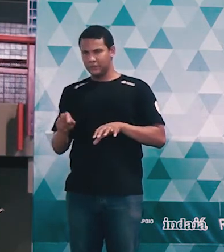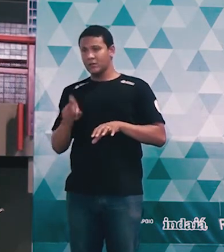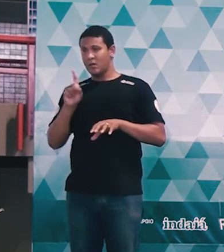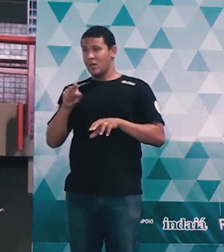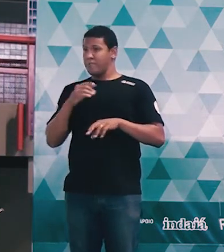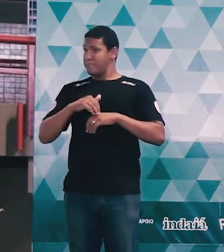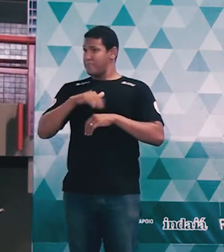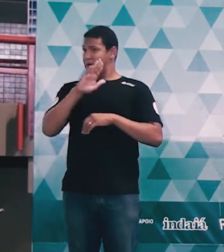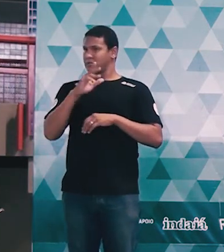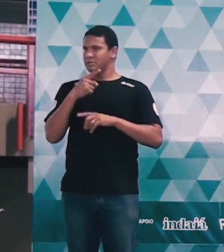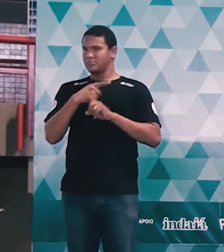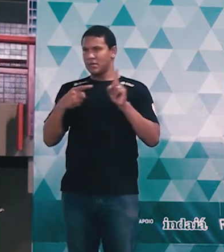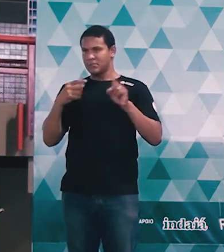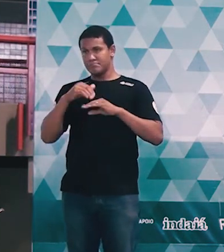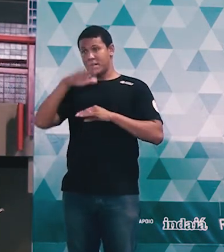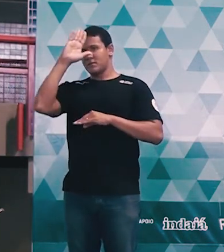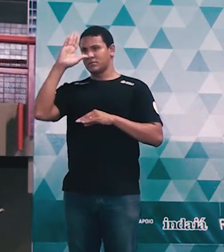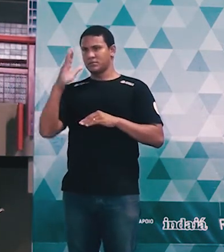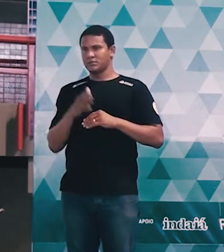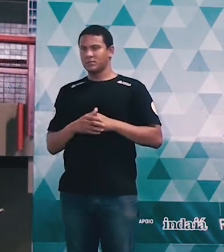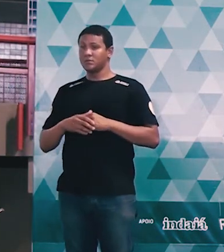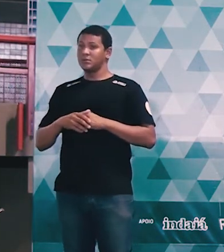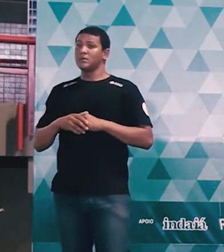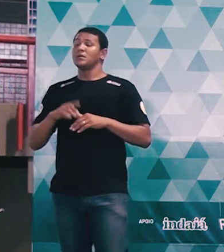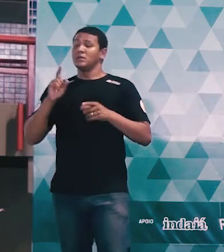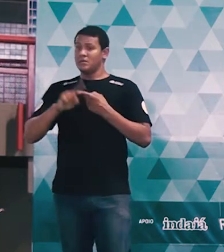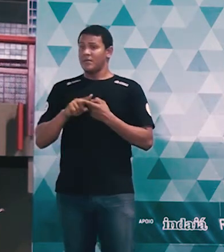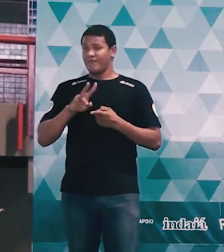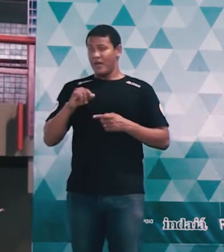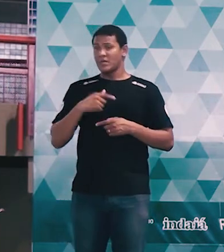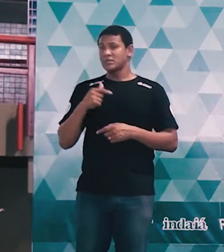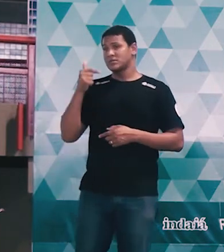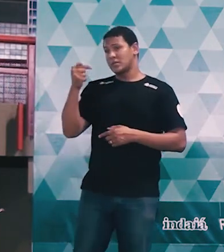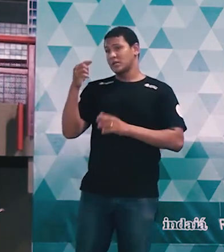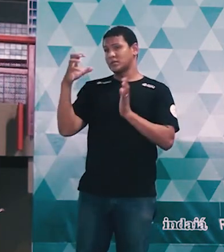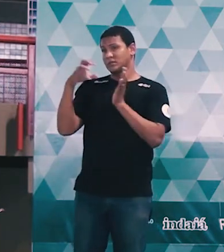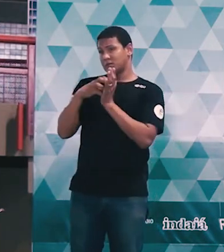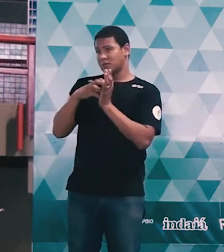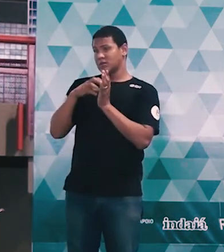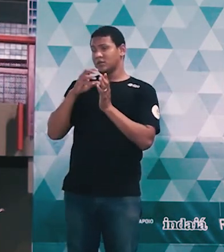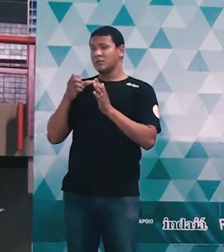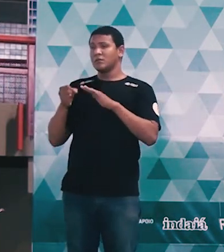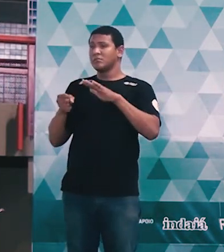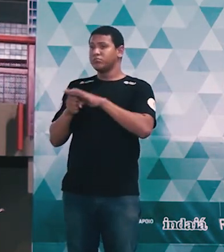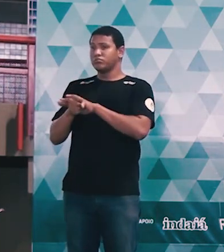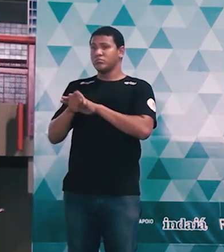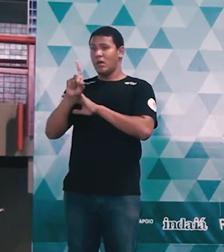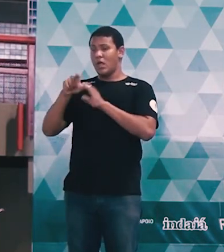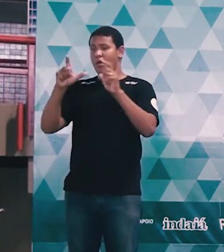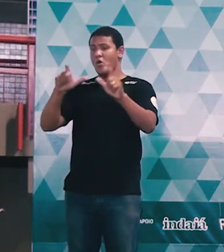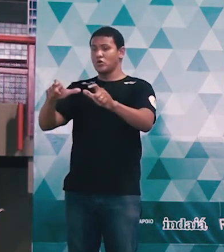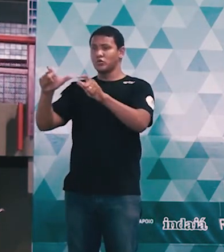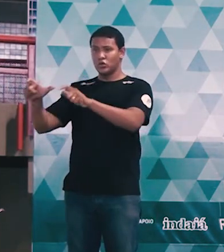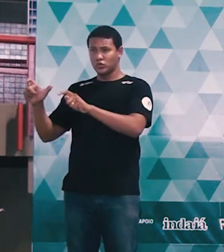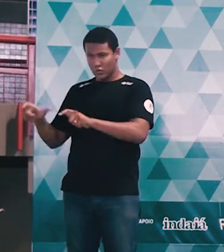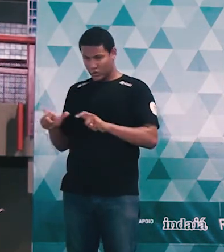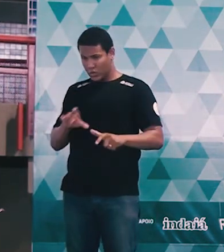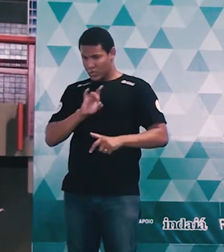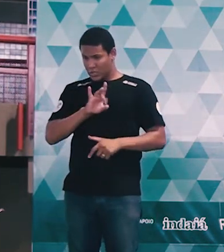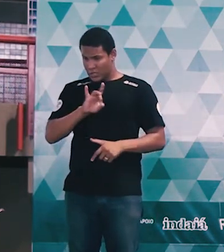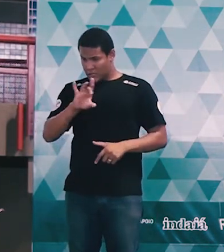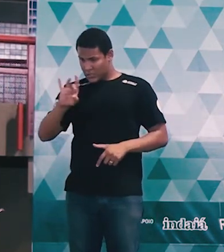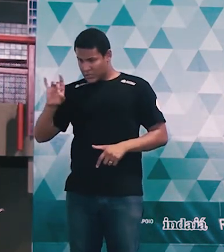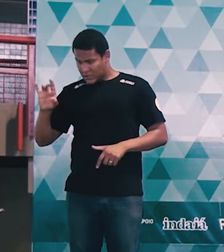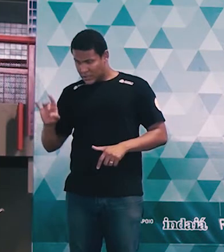seja maior do que a média. E ela vai colocar 7 funcionários para cada região da cidade, cujo número